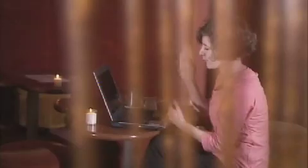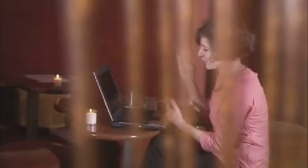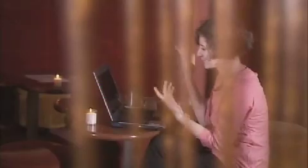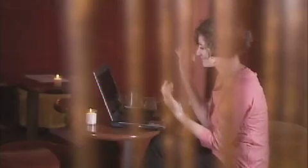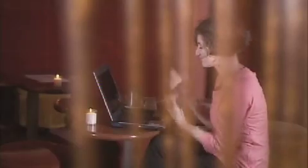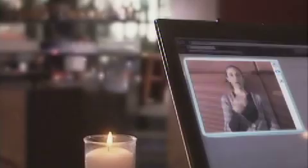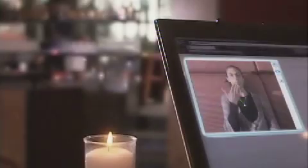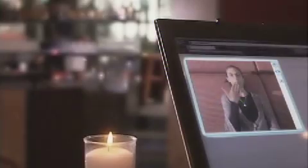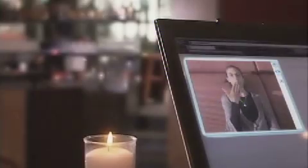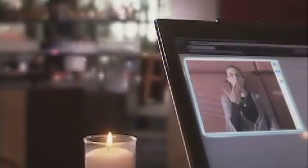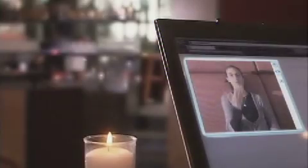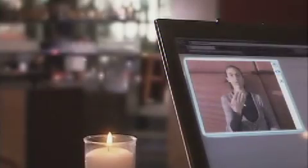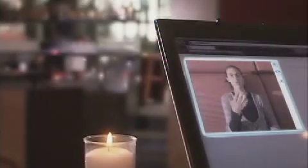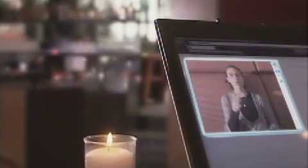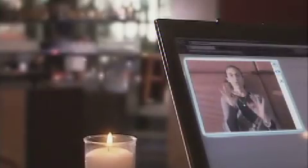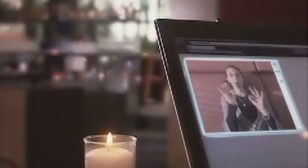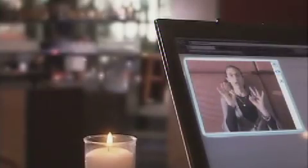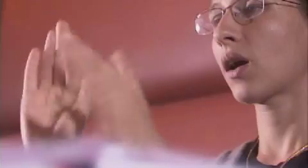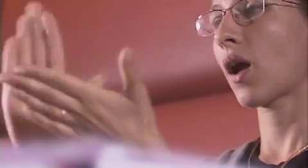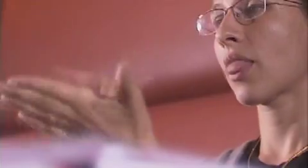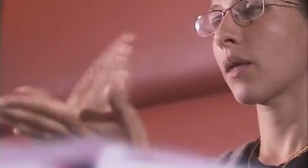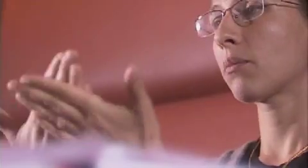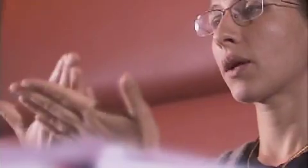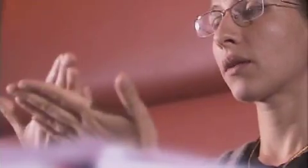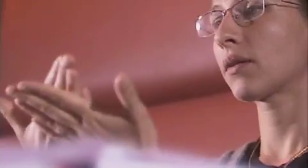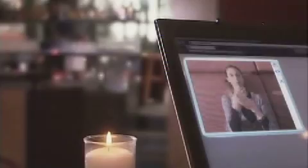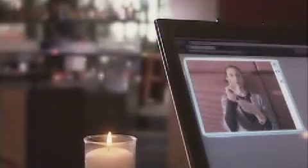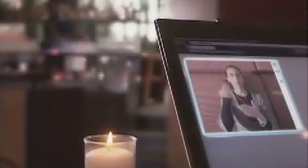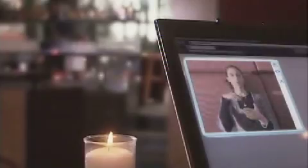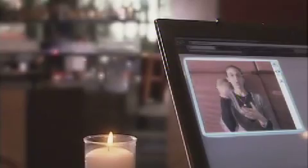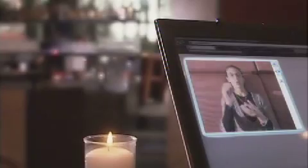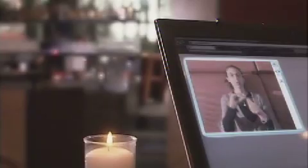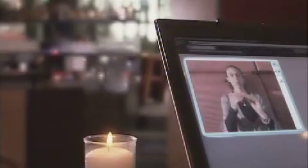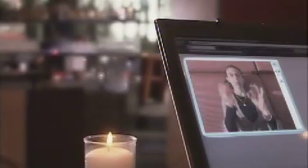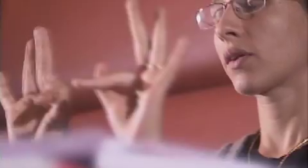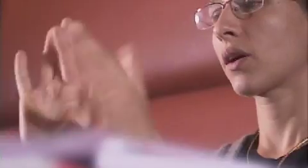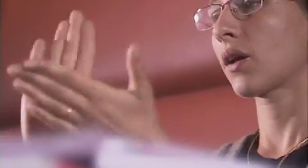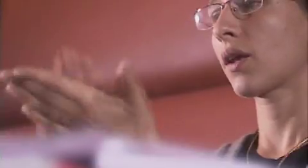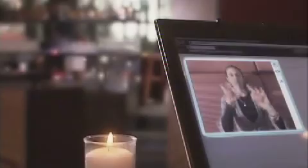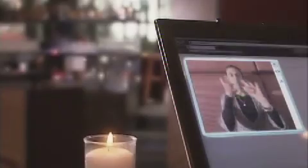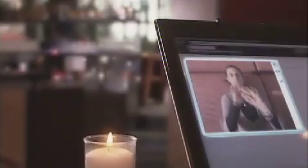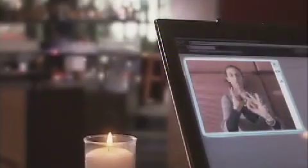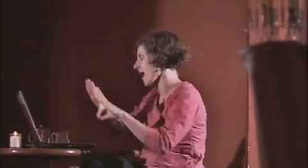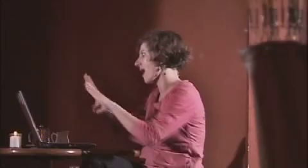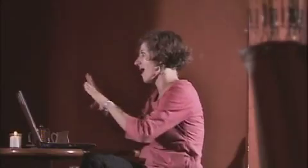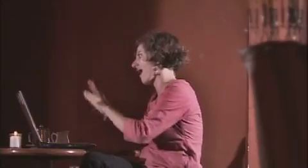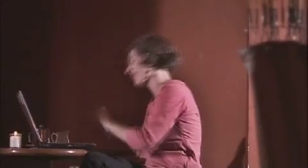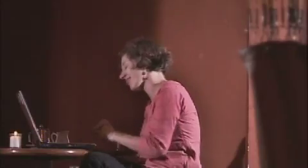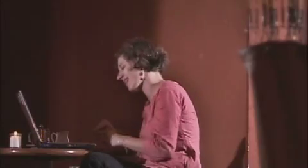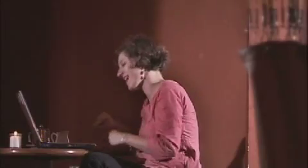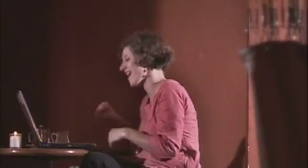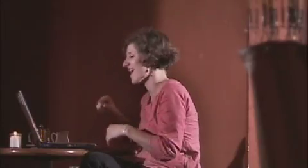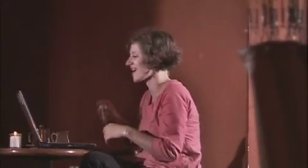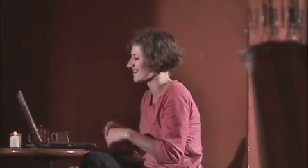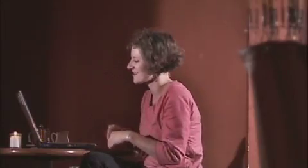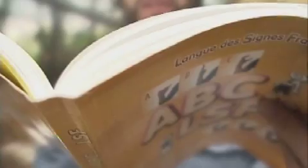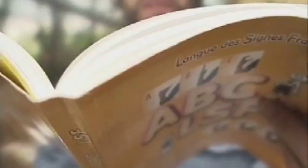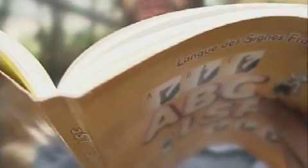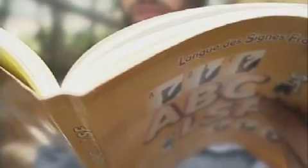En nu zijn er set-upboxen voor multimedia te krijgen die een betere streaming kwaliteit geven. Het probleem is alleen dat die nog